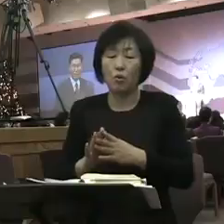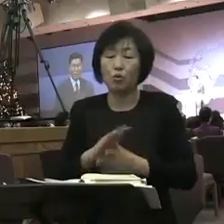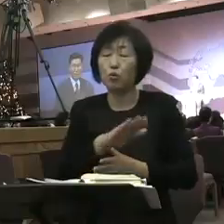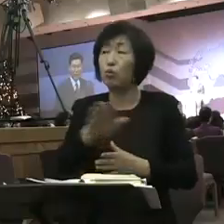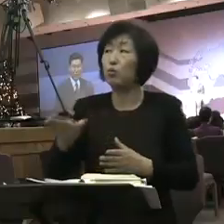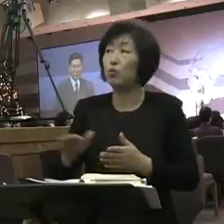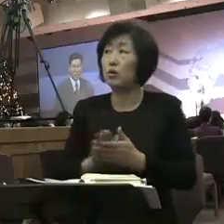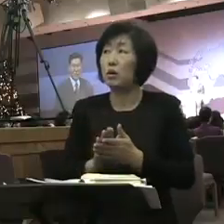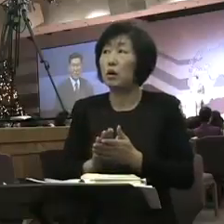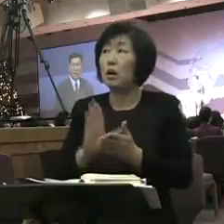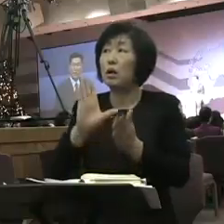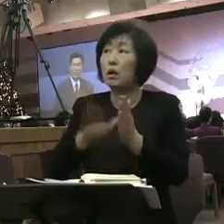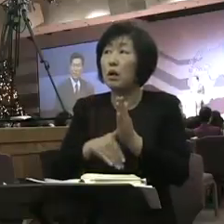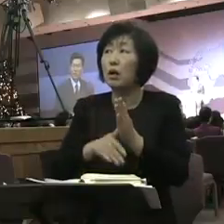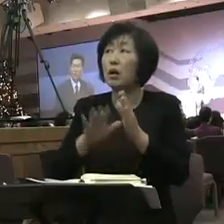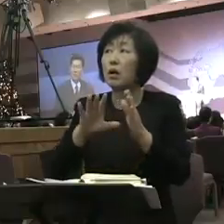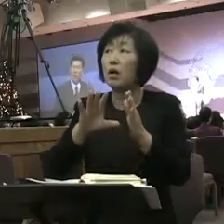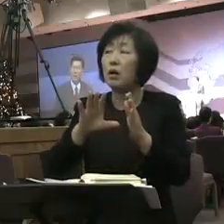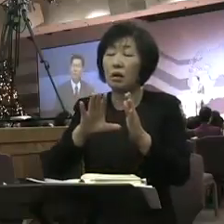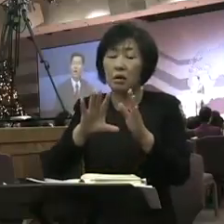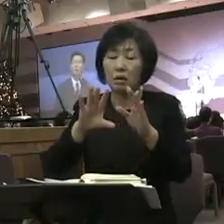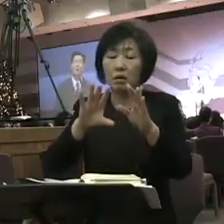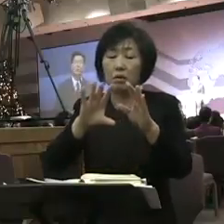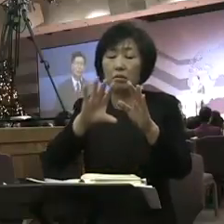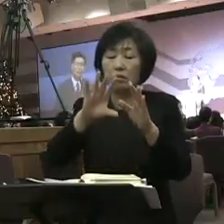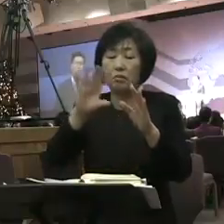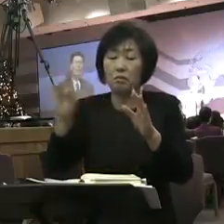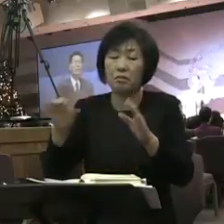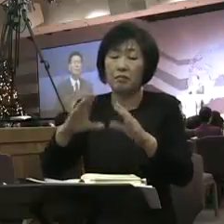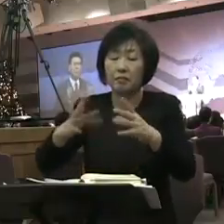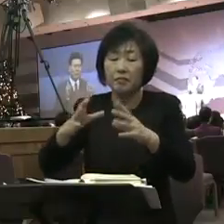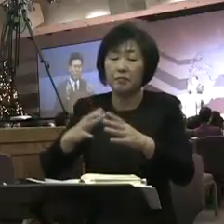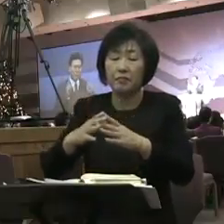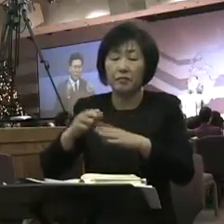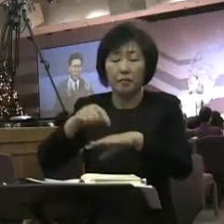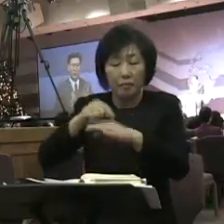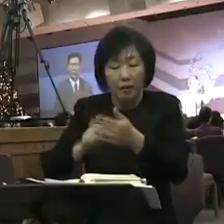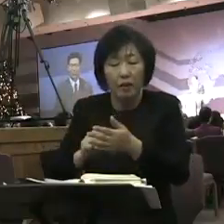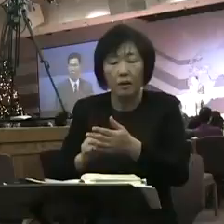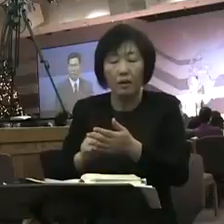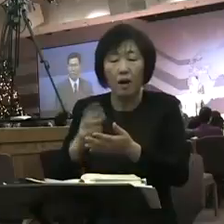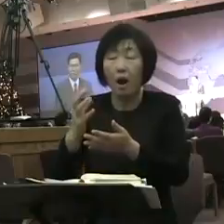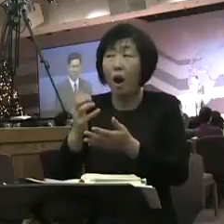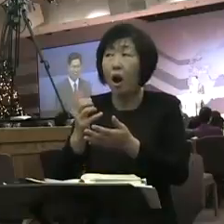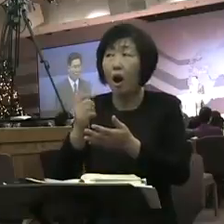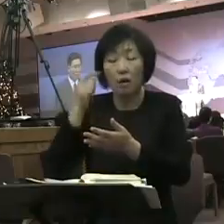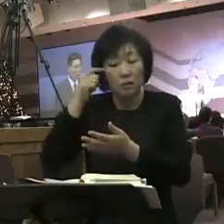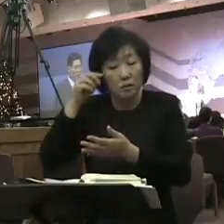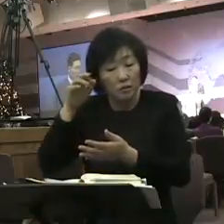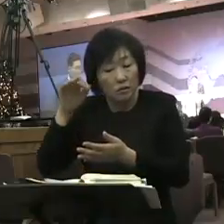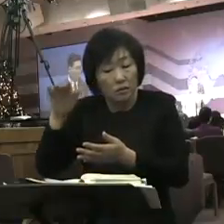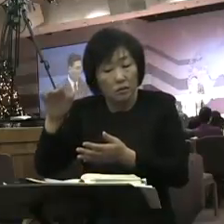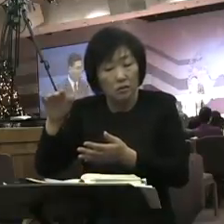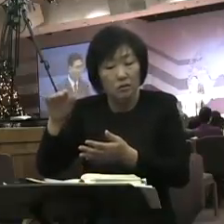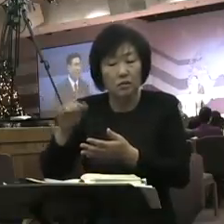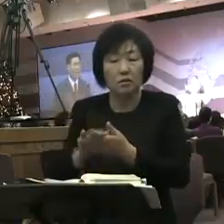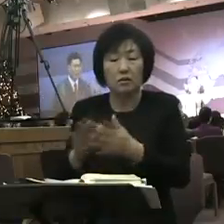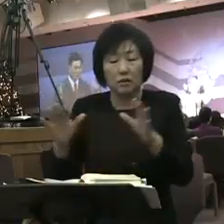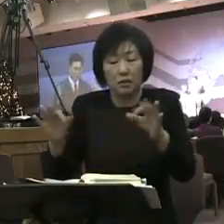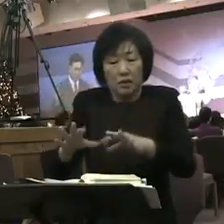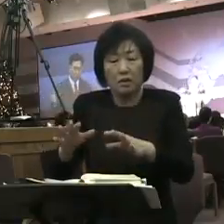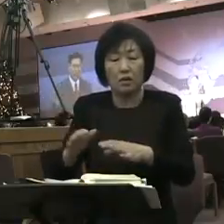우리가 때로는 세상적인 그러한 그 마음을 가지고 추구하는 것은 잠깐이고 그러나 보이지 아니하는